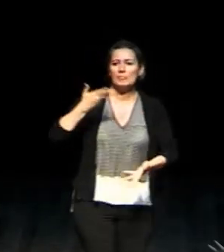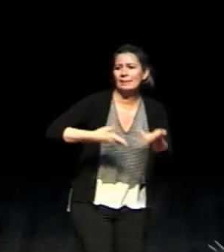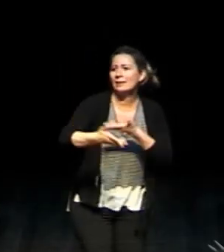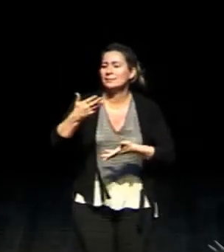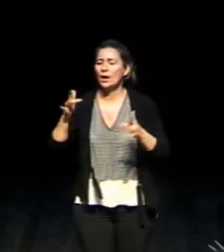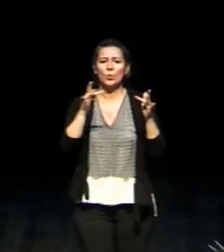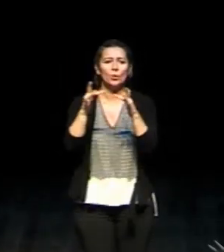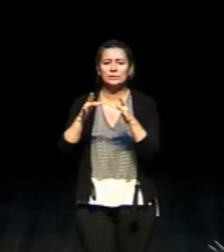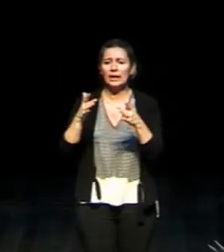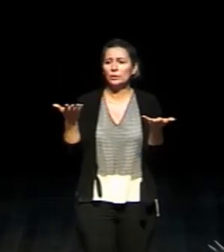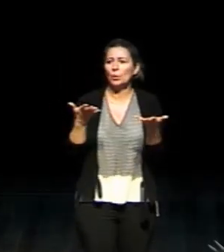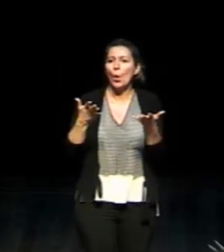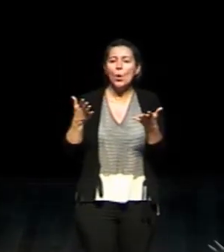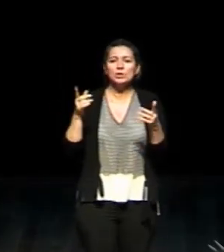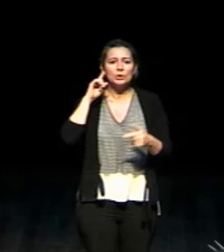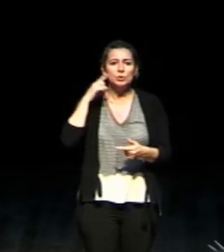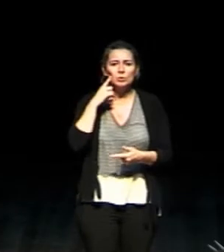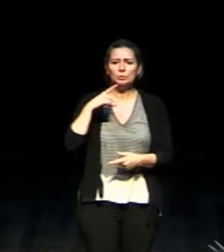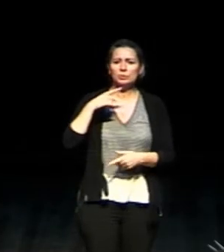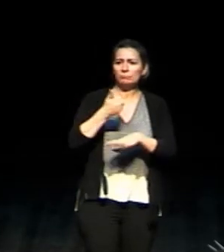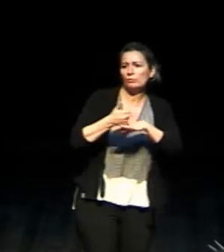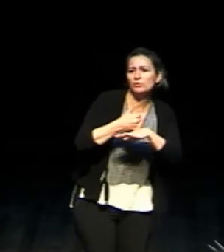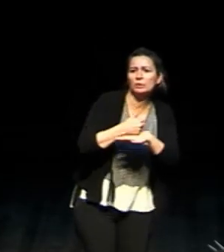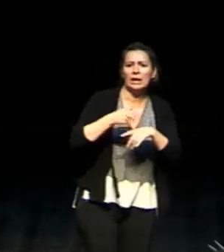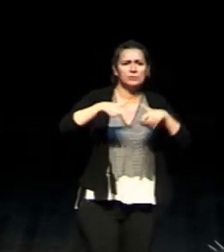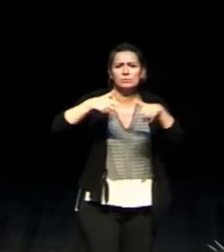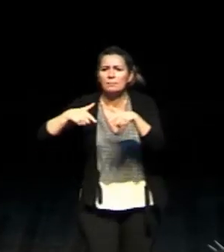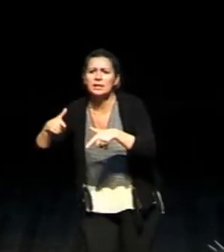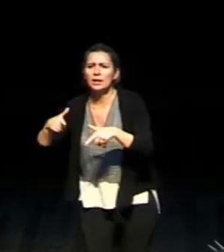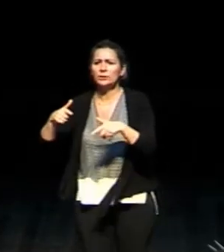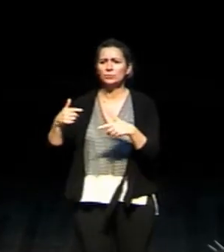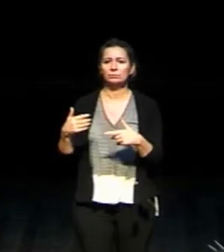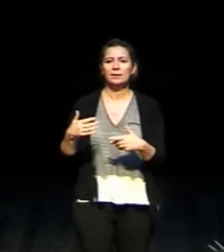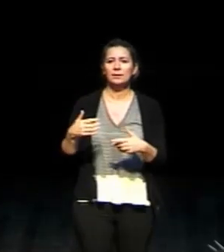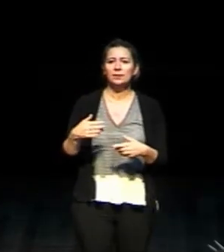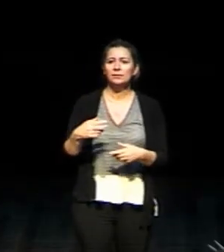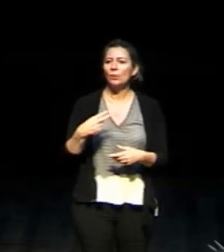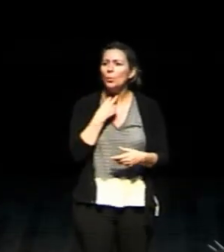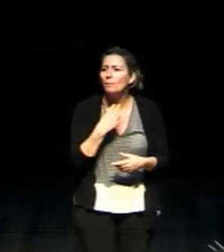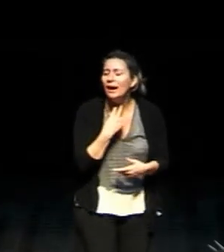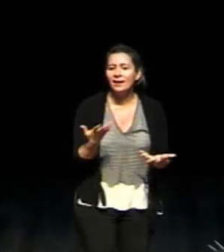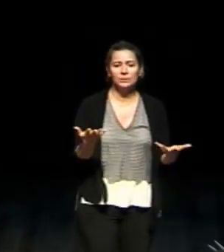relacionar. Para ter esse contato, essa interação com pessoas surdas, com profissionais que atuam na